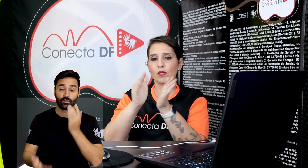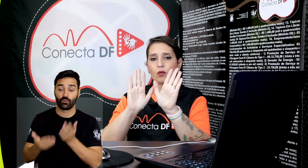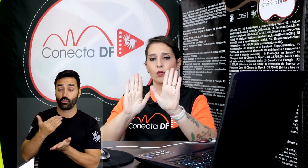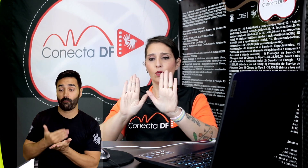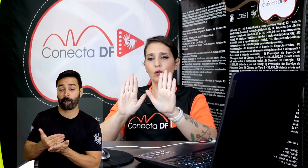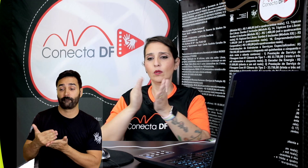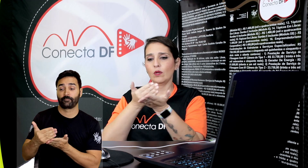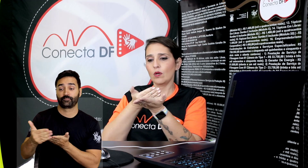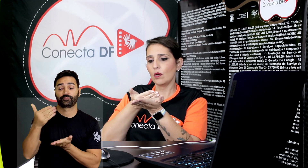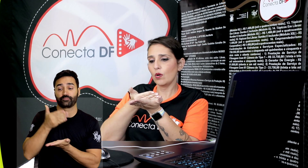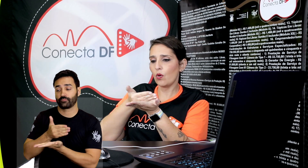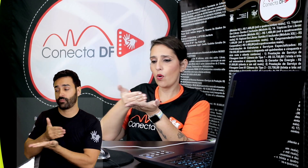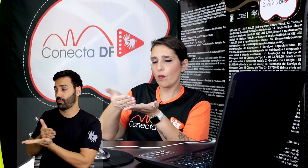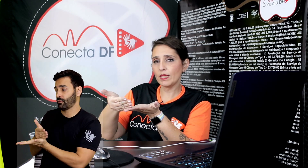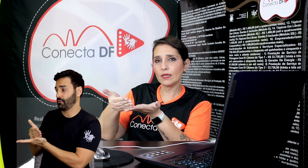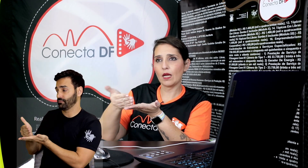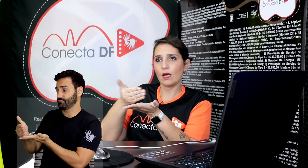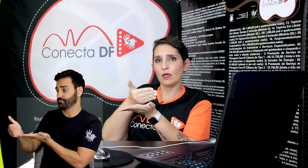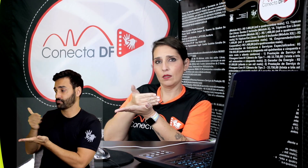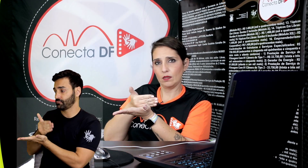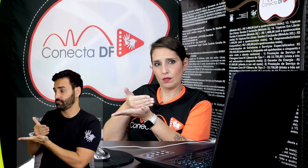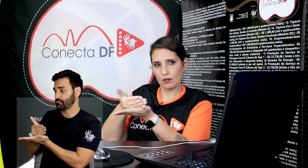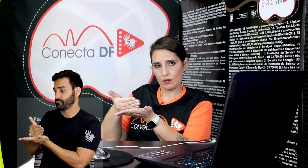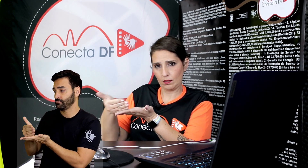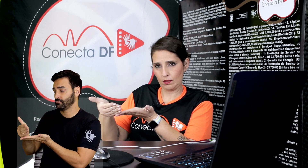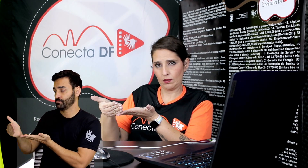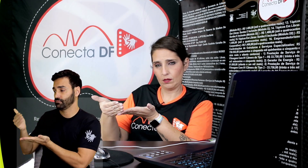Começar, ó. Começar.